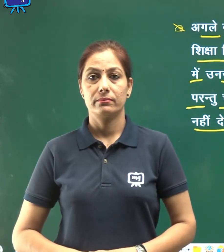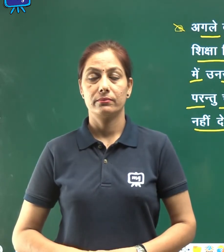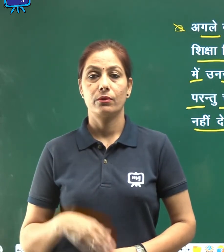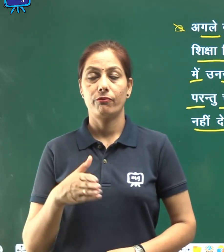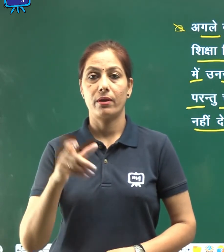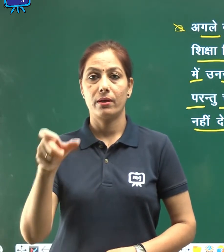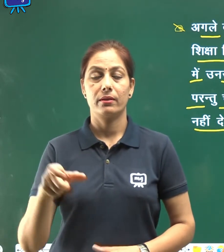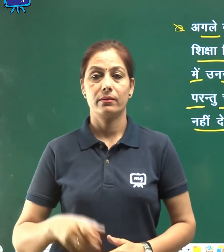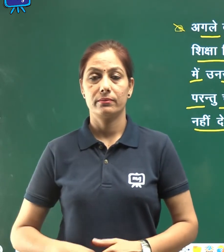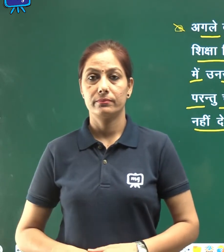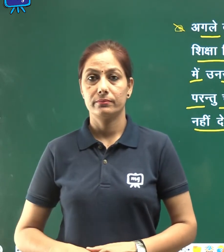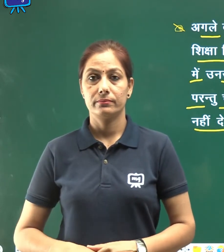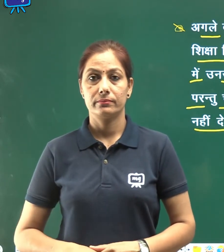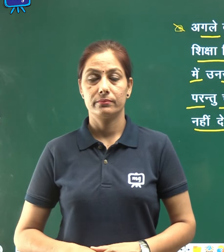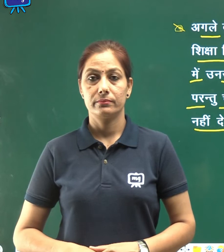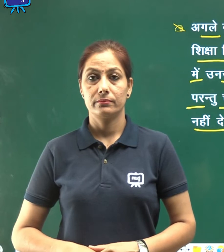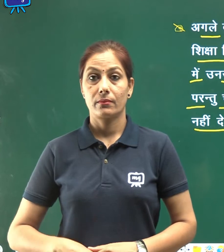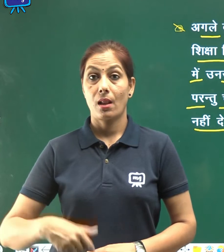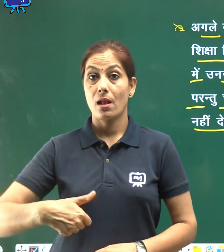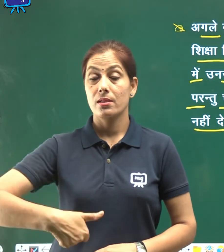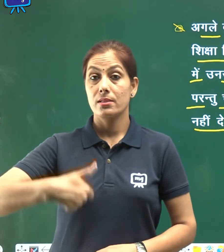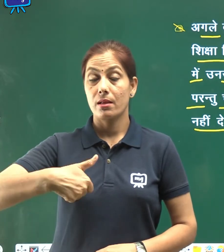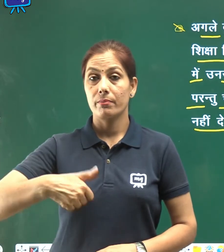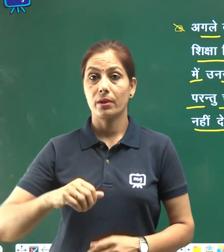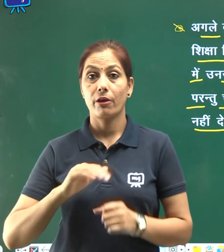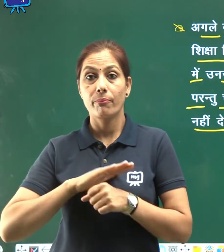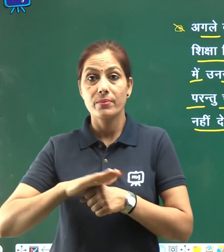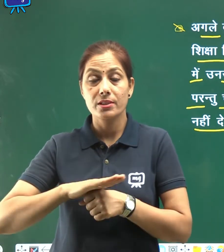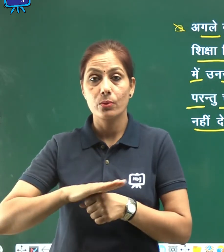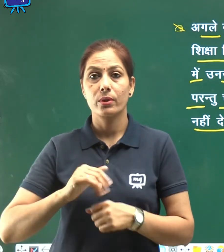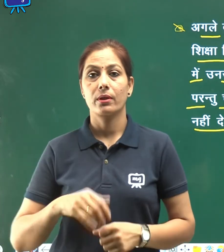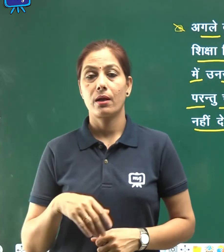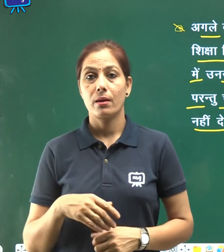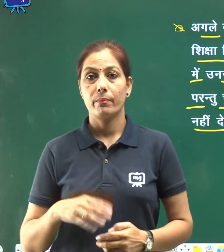वह साहब के व्यस्त होने का बहाना बनाकर